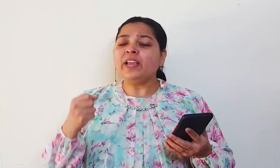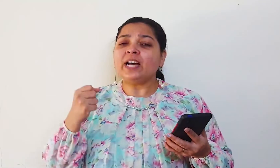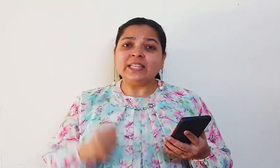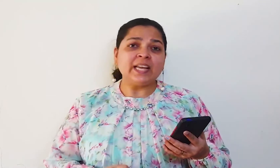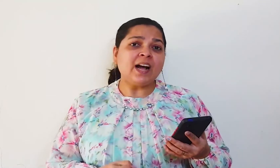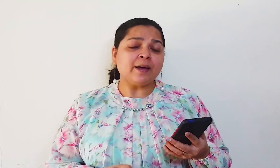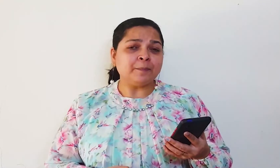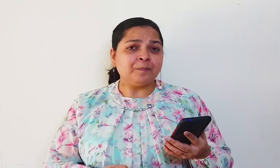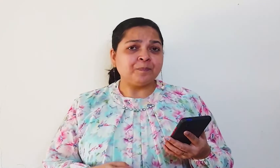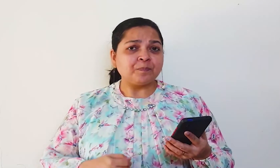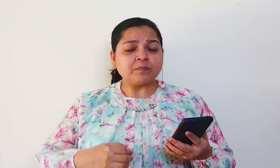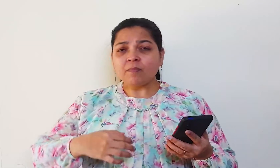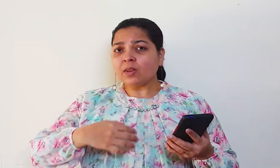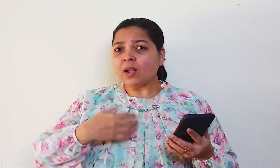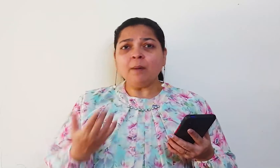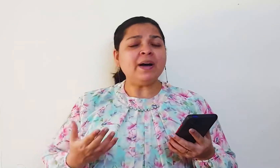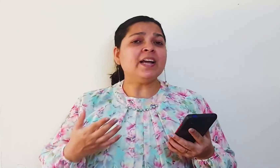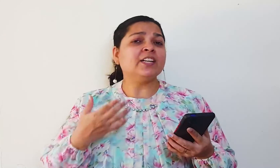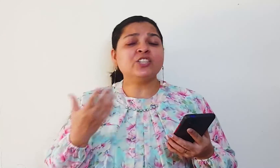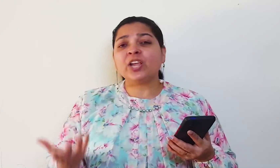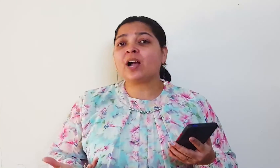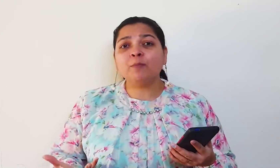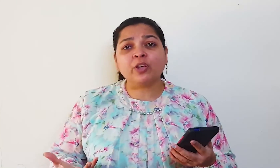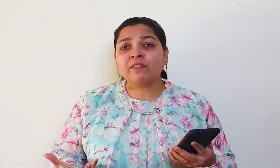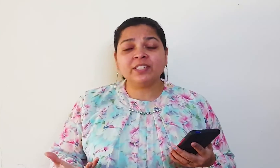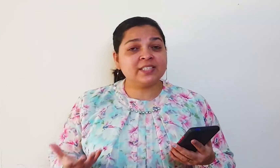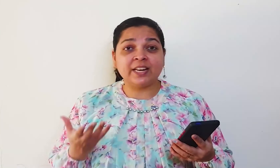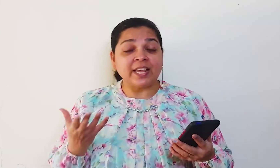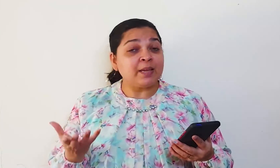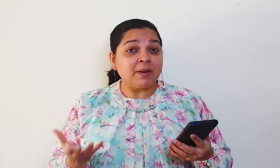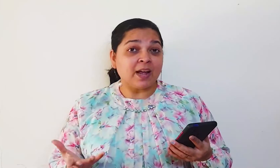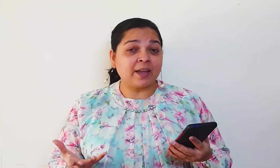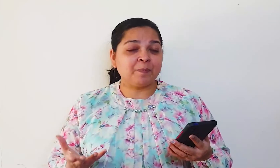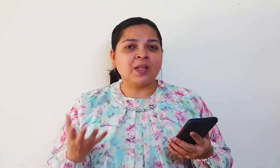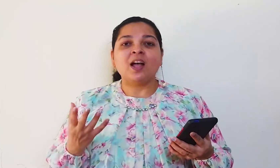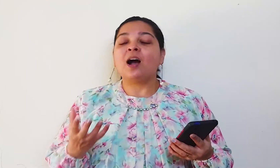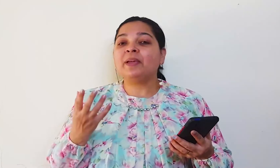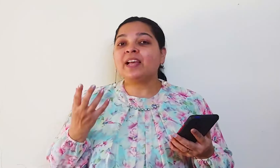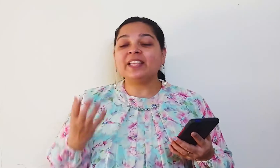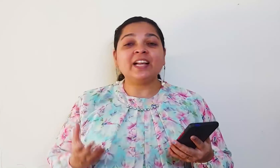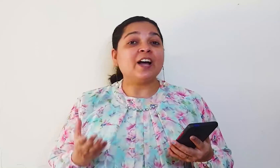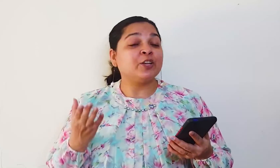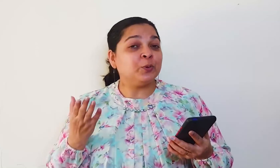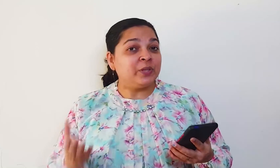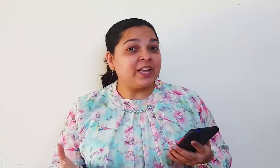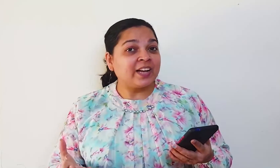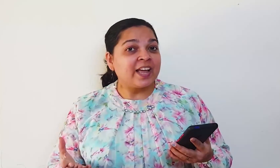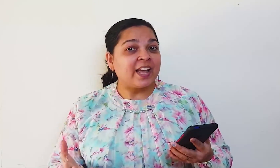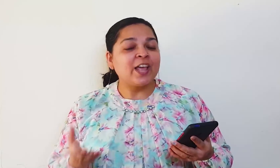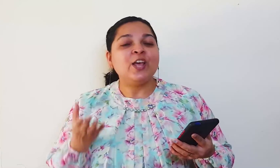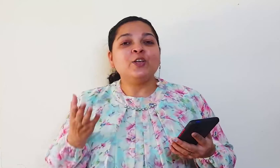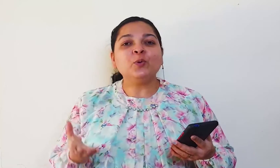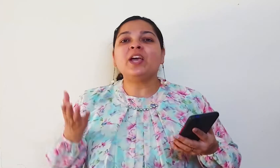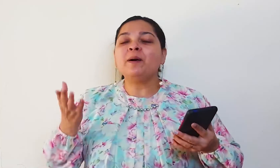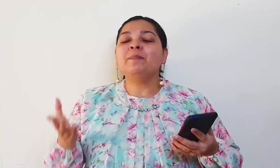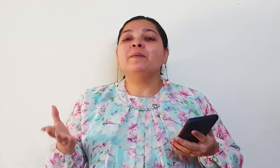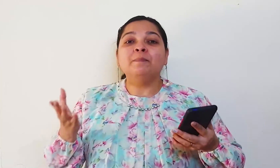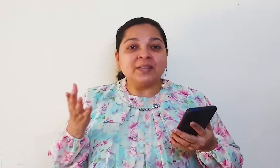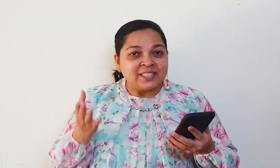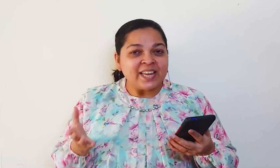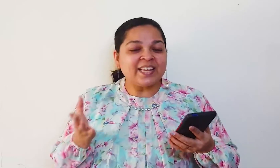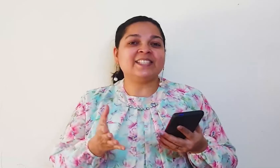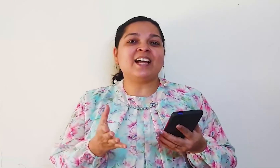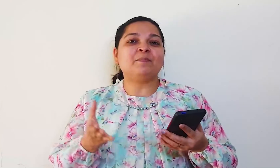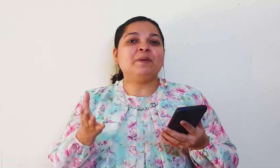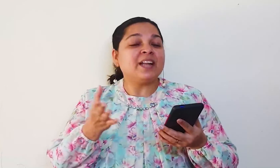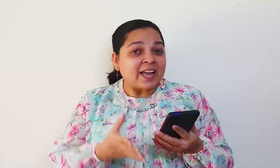छौँ। जस्तो उहाँ हुनुहुन्छ त्यस्तै हामी पनि छौँ। यसको अर्थ शैतान दुष्टलाई पनि थाहा छ हामीसँग